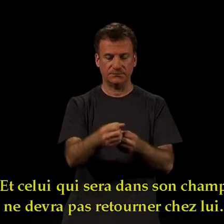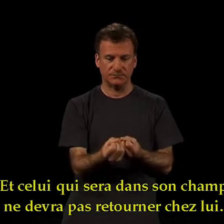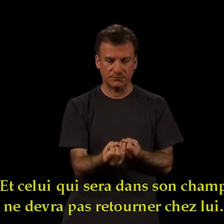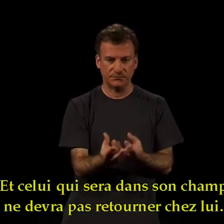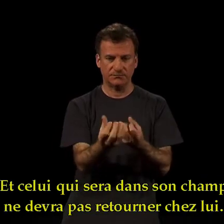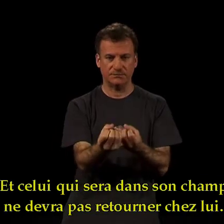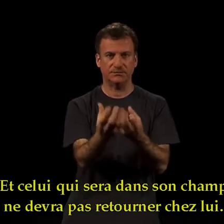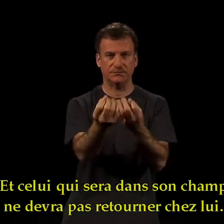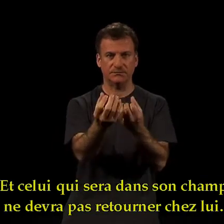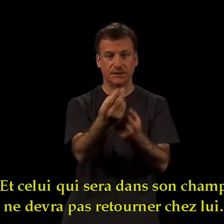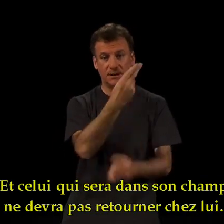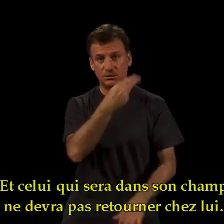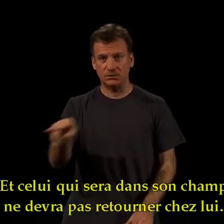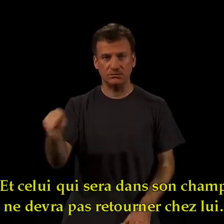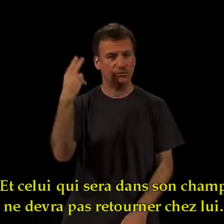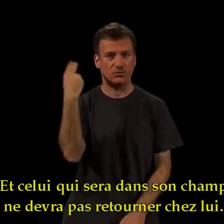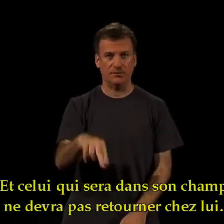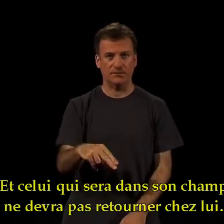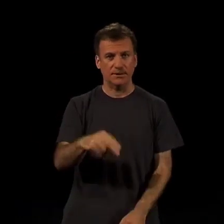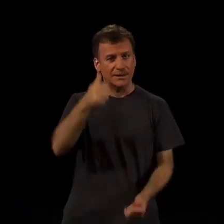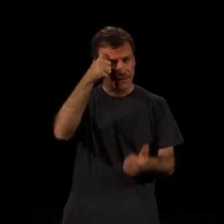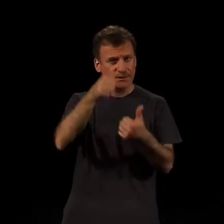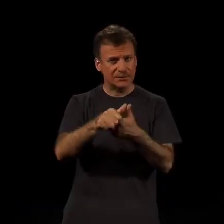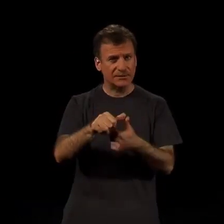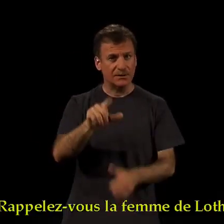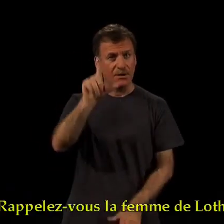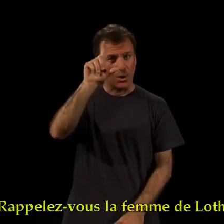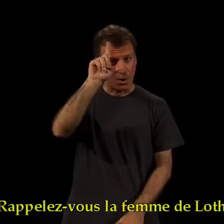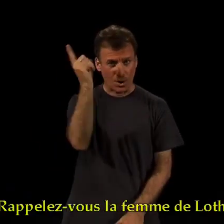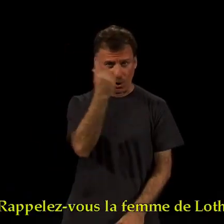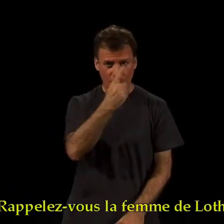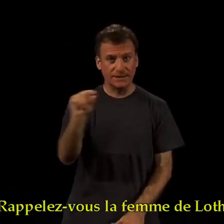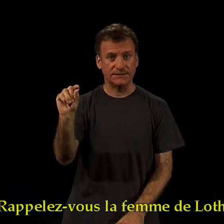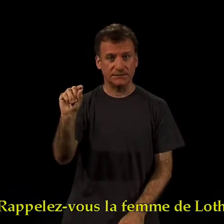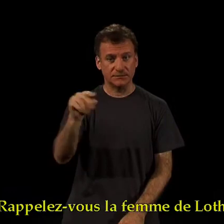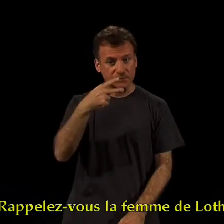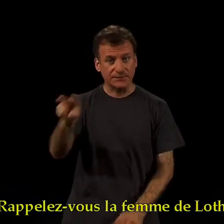celui qui sera dans son champ ne devra pas retourner chez lui. Rappelez-vous la femme de Lot.